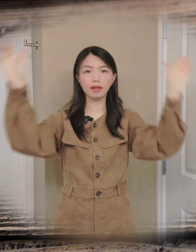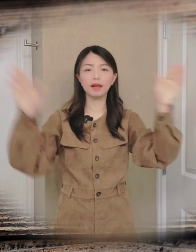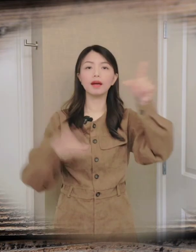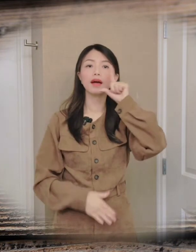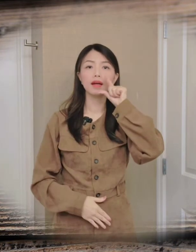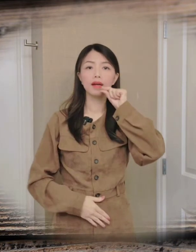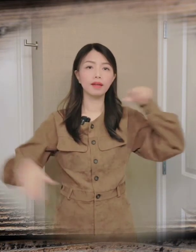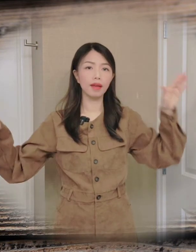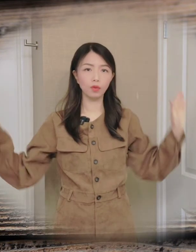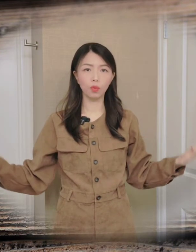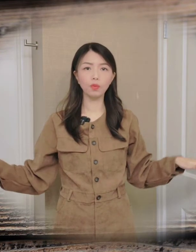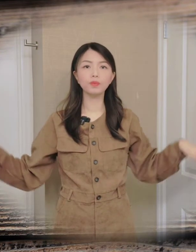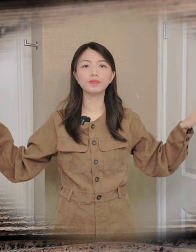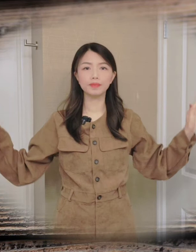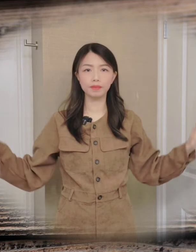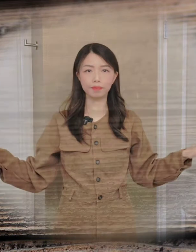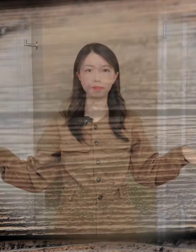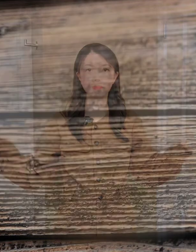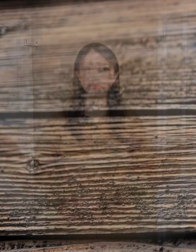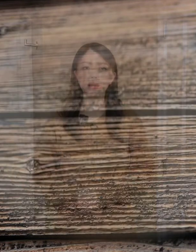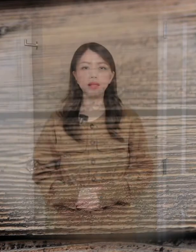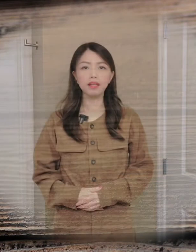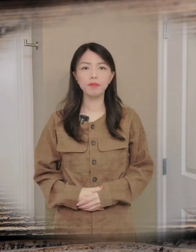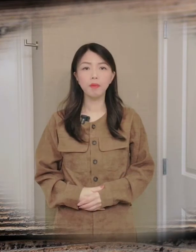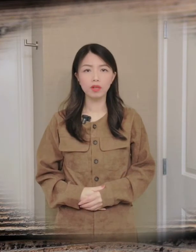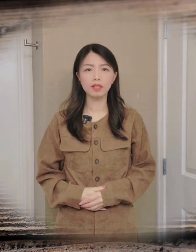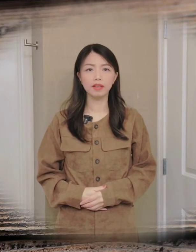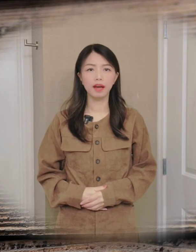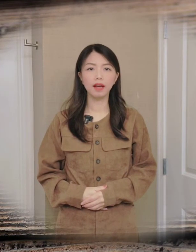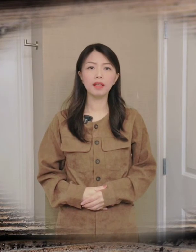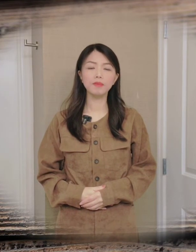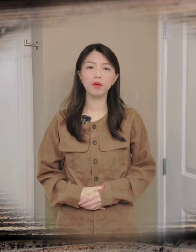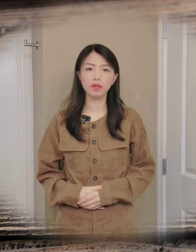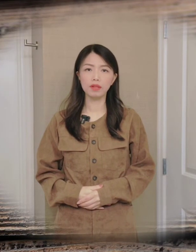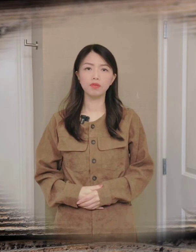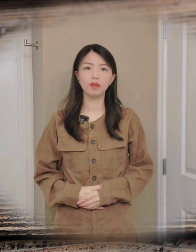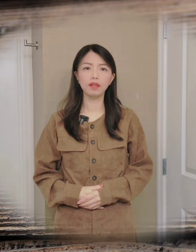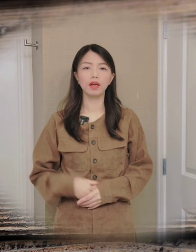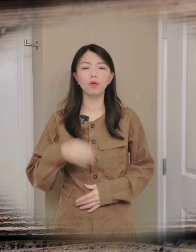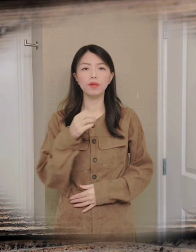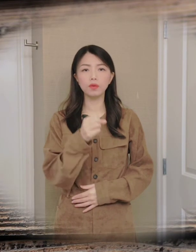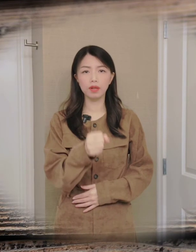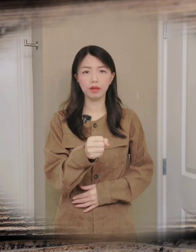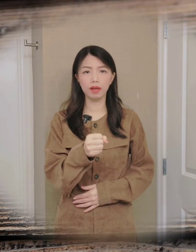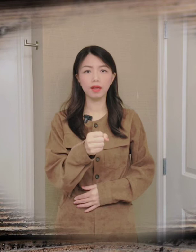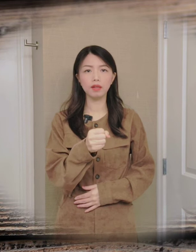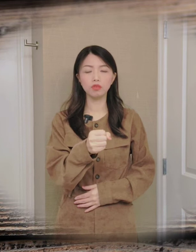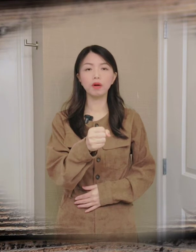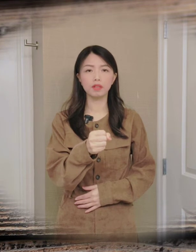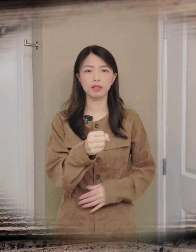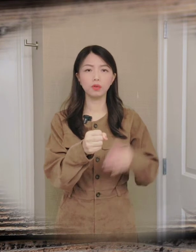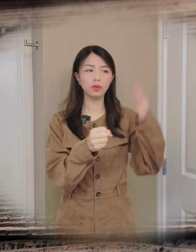하늘의 새도, 하나님이 먹이신다. 하나님이라고 하는 뜻의 수어는 왼손이